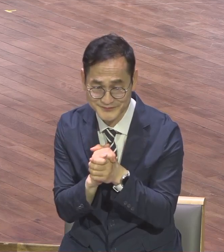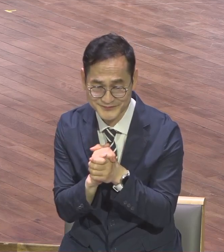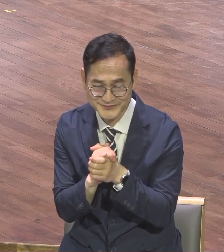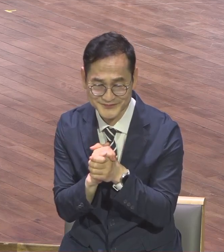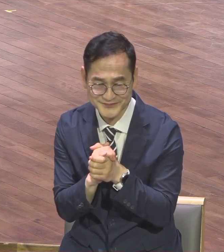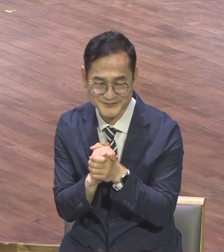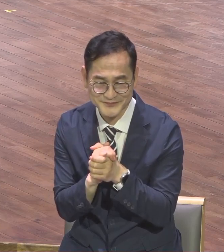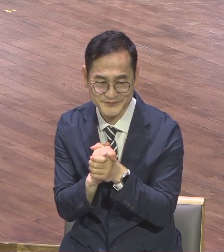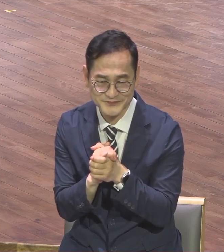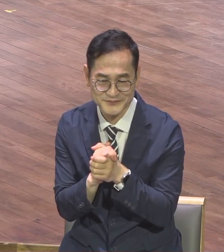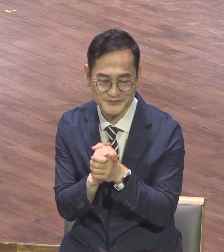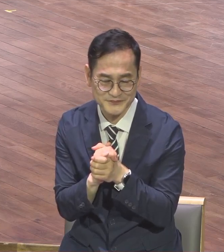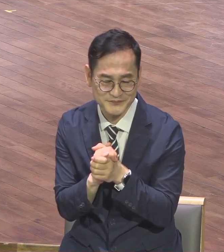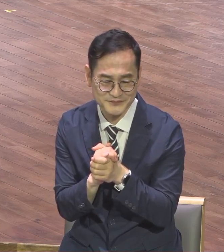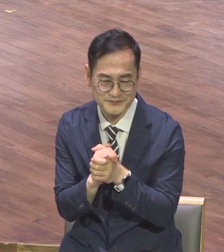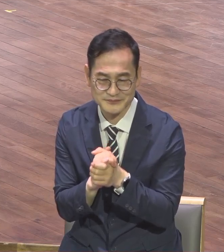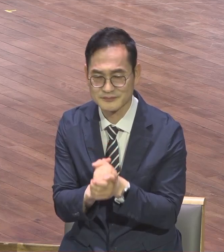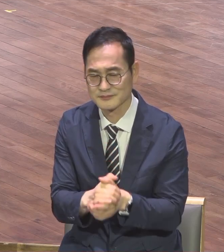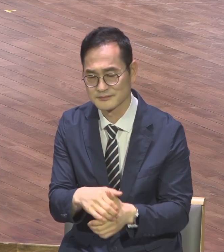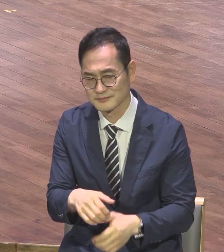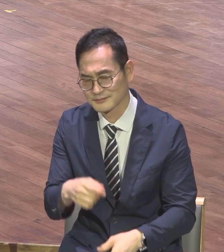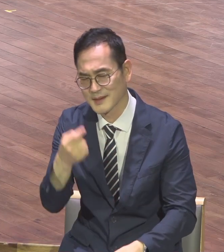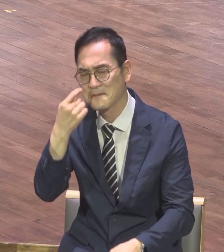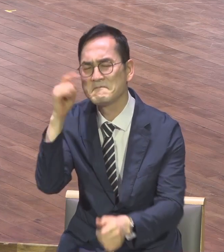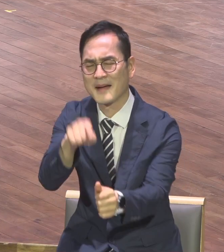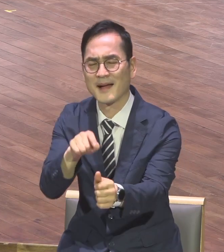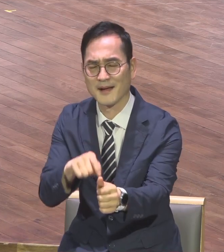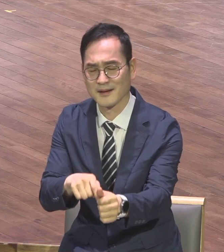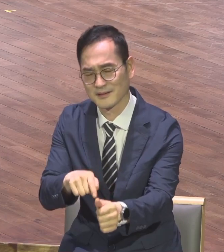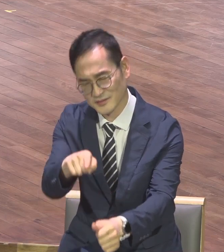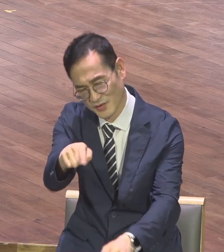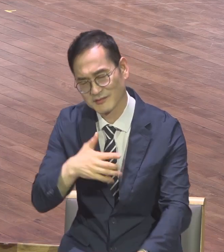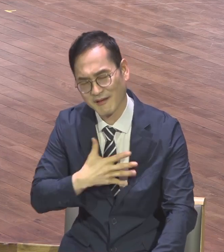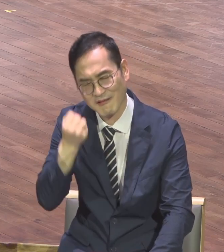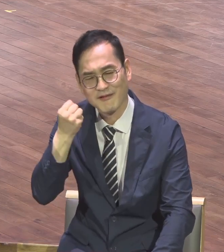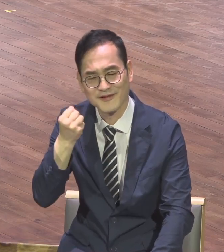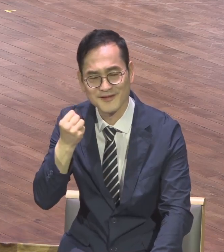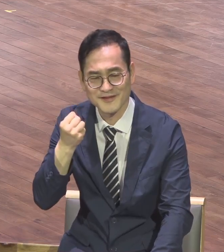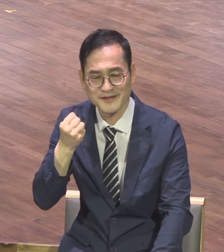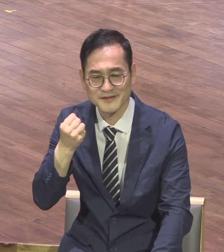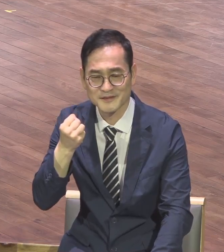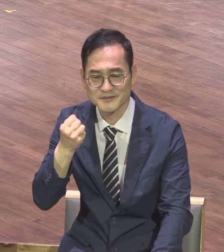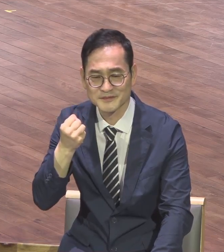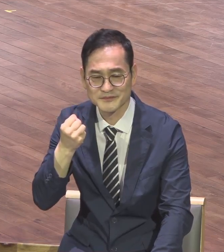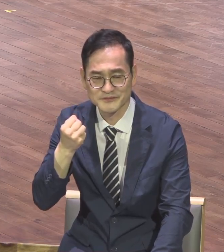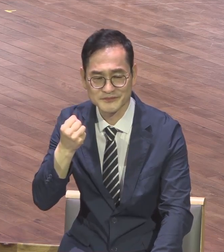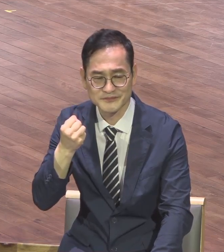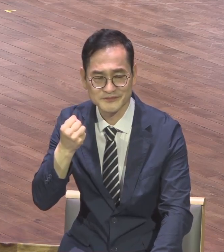너를 내가 찍었다. 네 내 끼다.